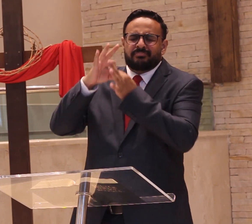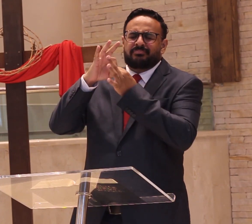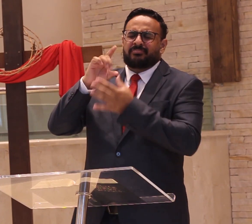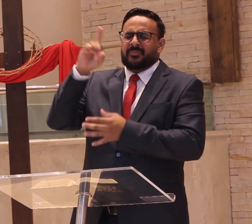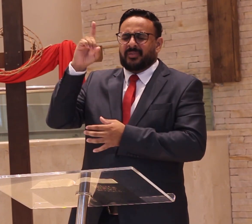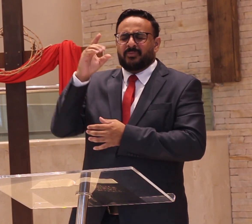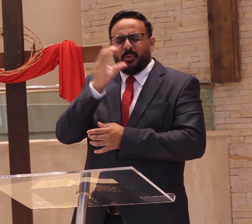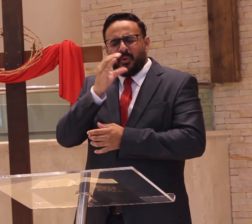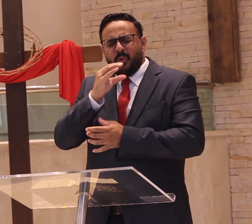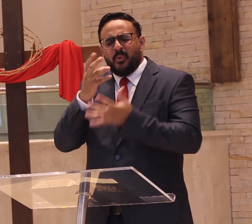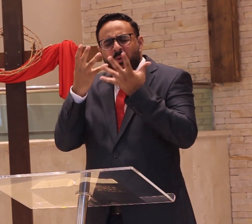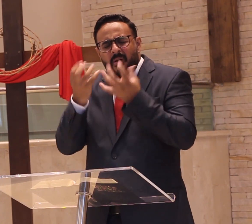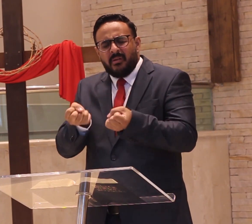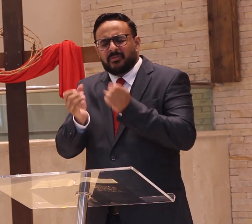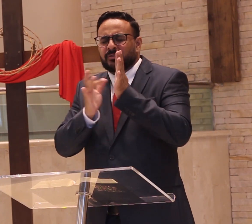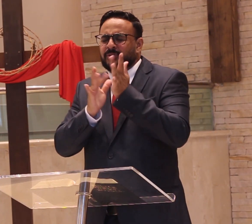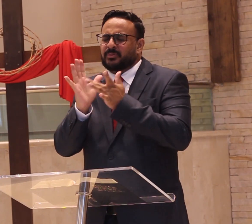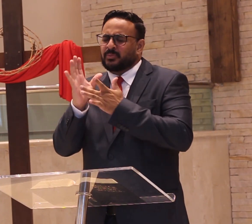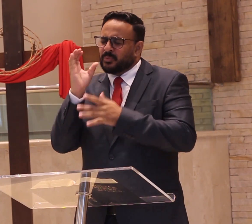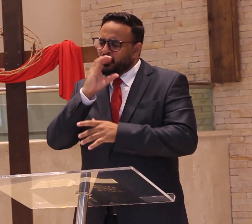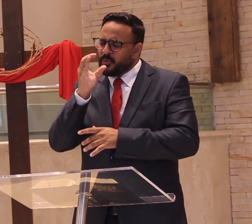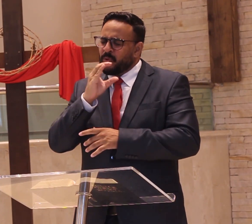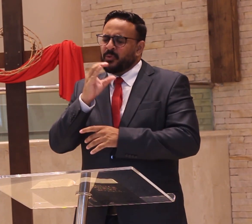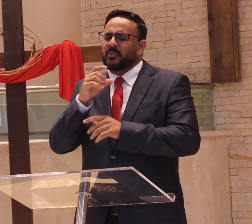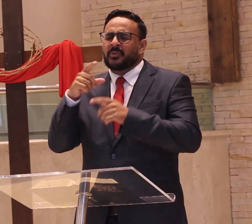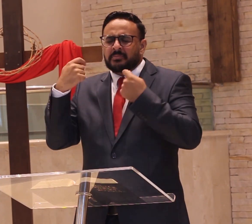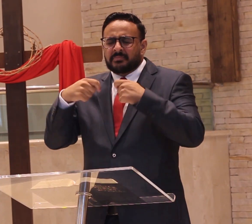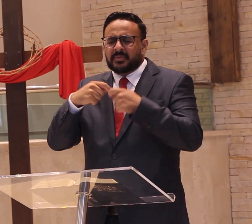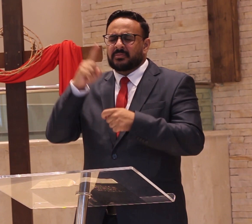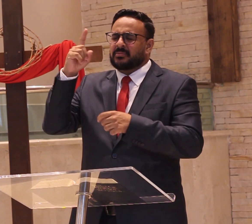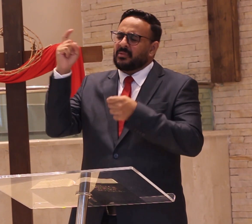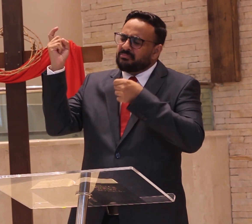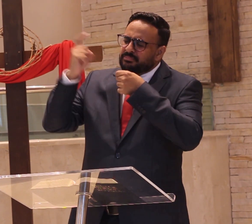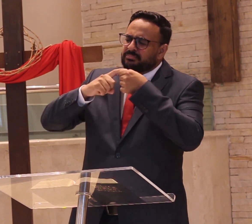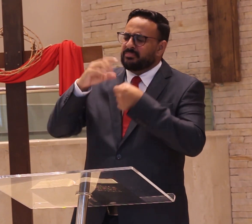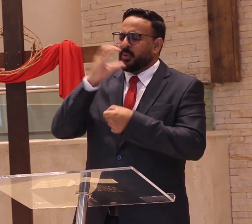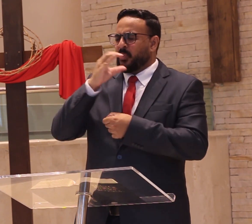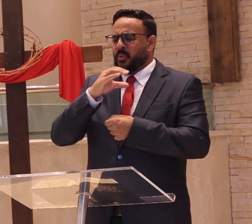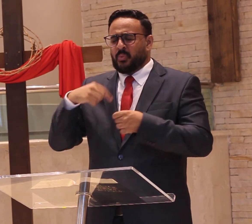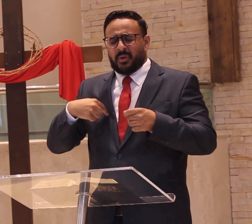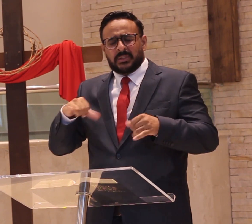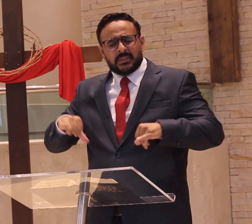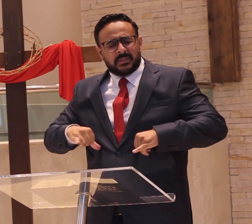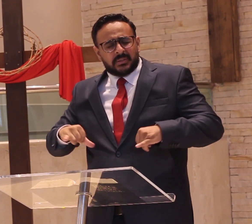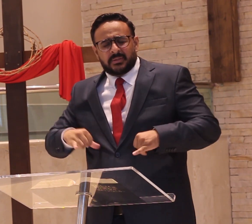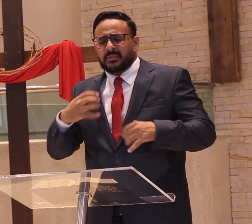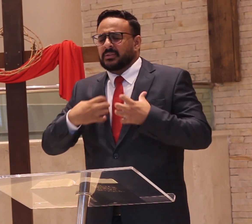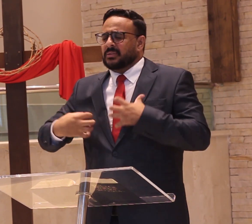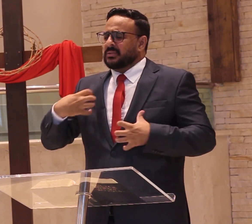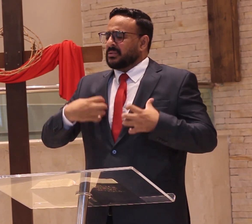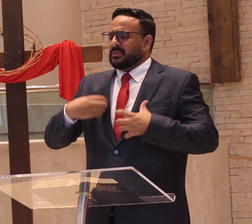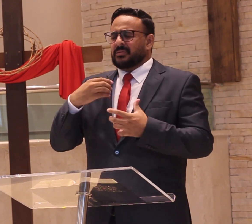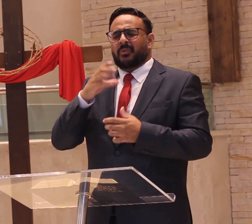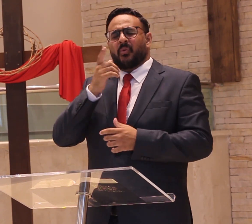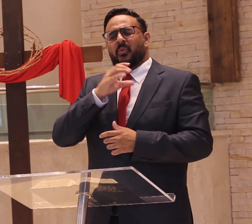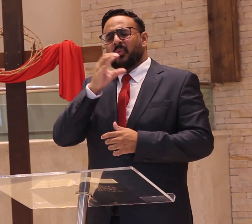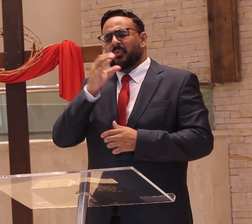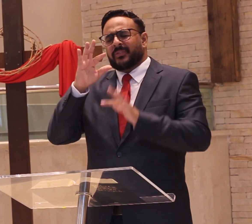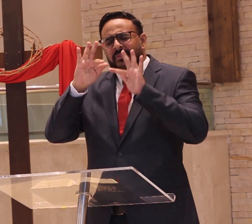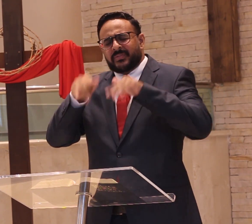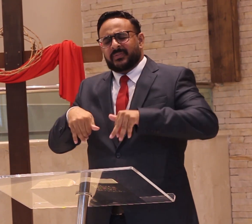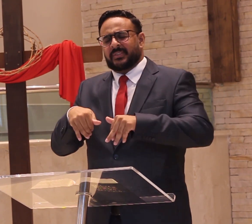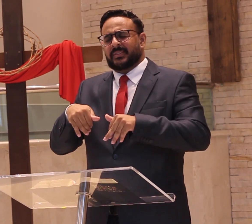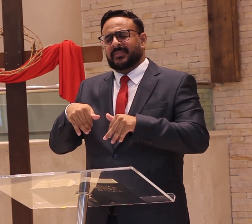sejam transformadas, que possamos estar em união e conexão com Jesus, para que quando Jesus voltar, que a gente sabe que é